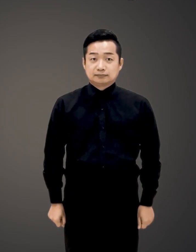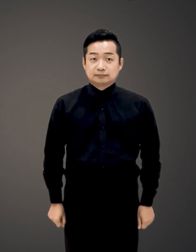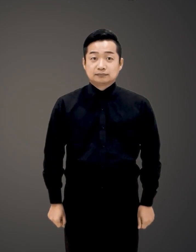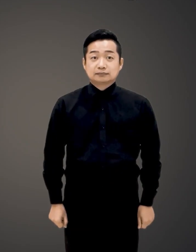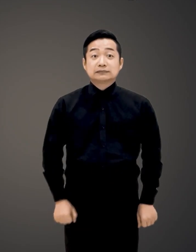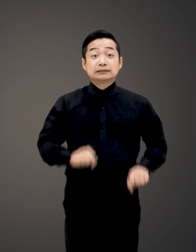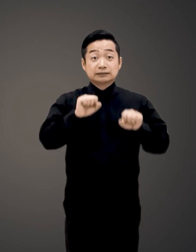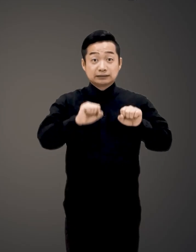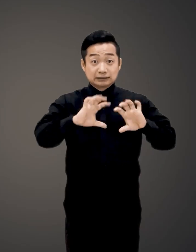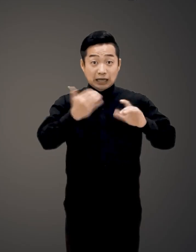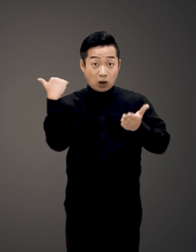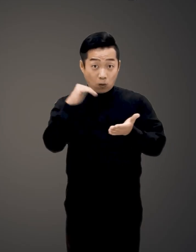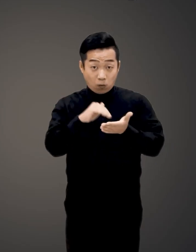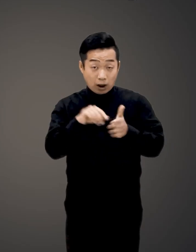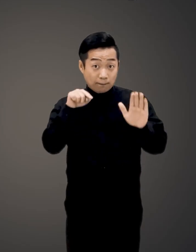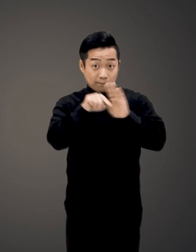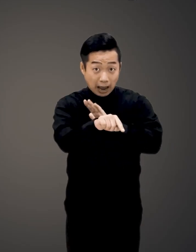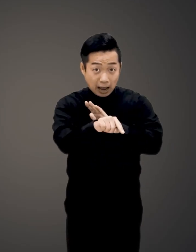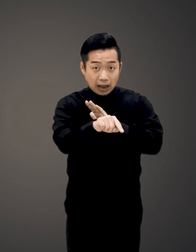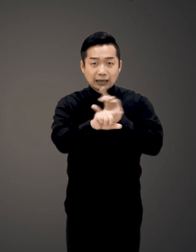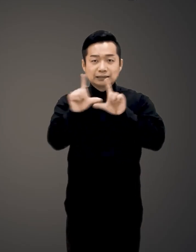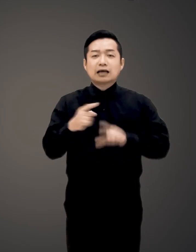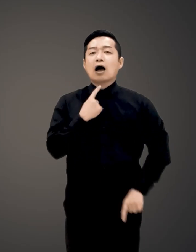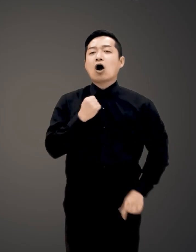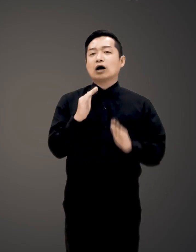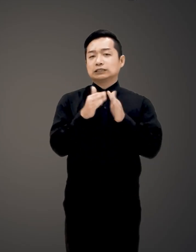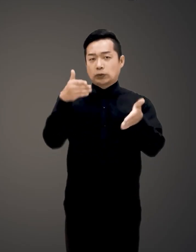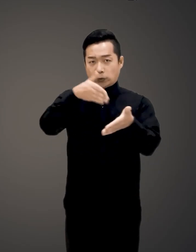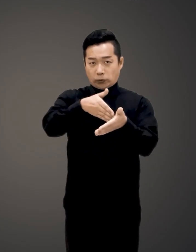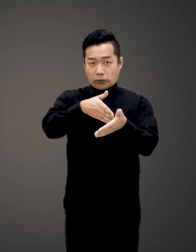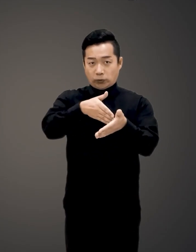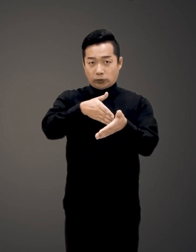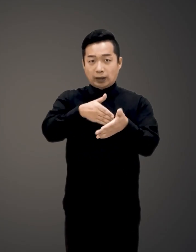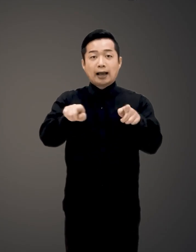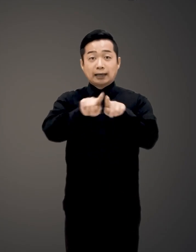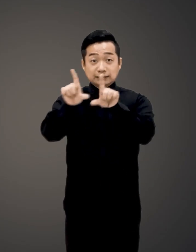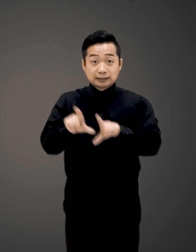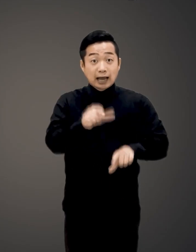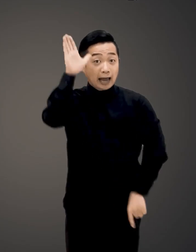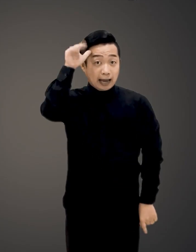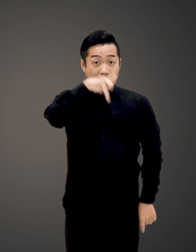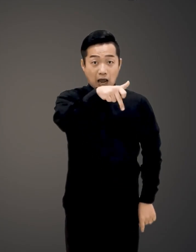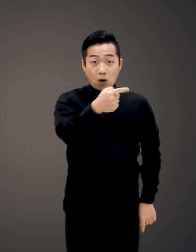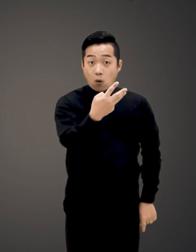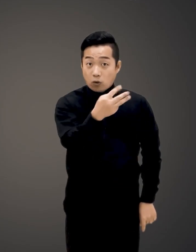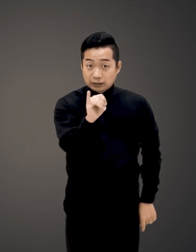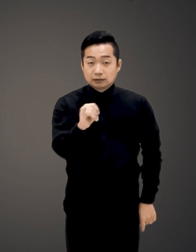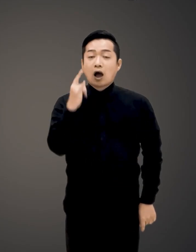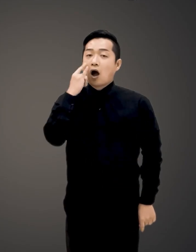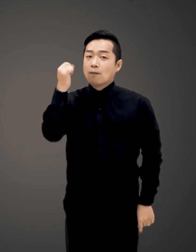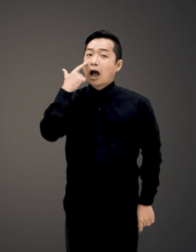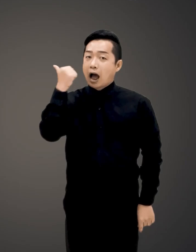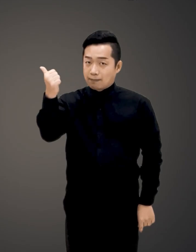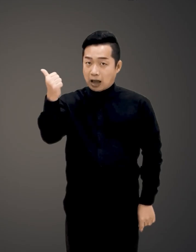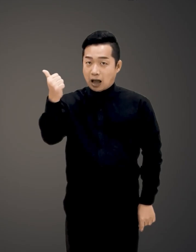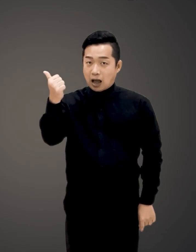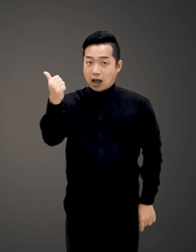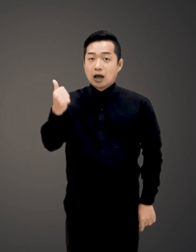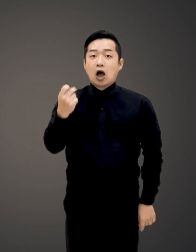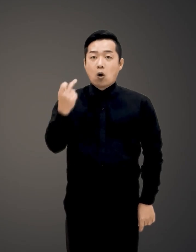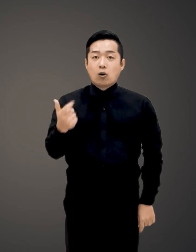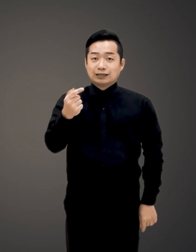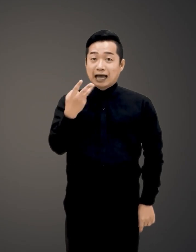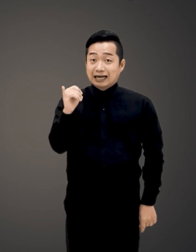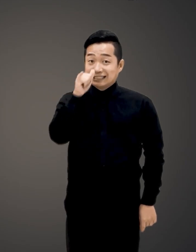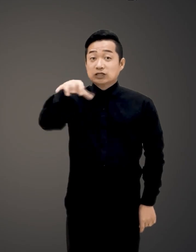저승으로 내려간 나는 내가 살던 집에 도착했다. 함께 살던 강아지 코리, 엄마, 아빠,